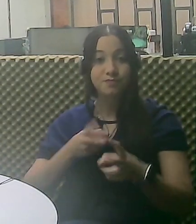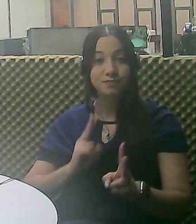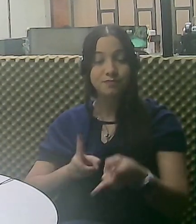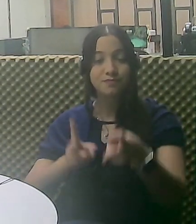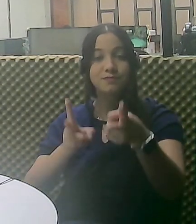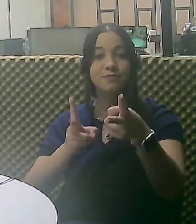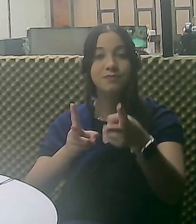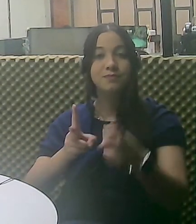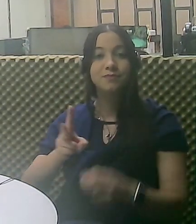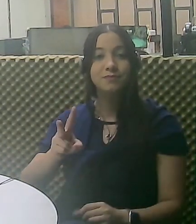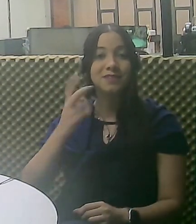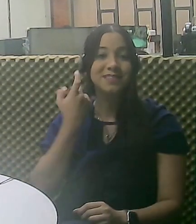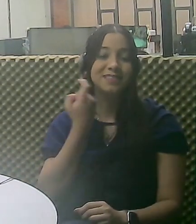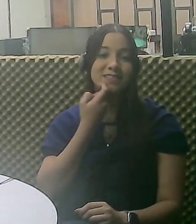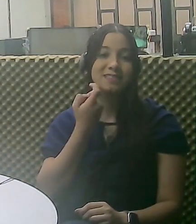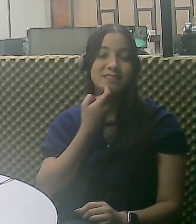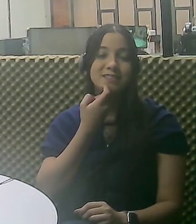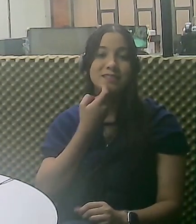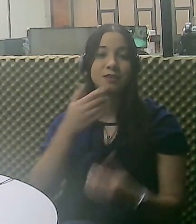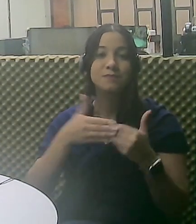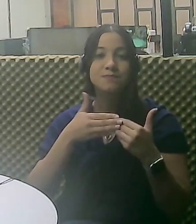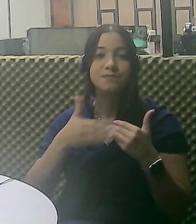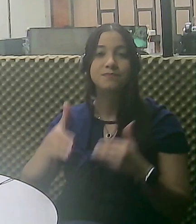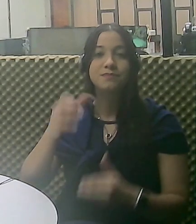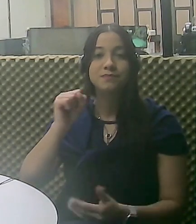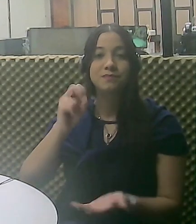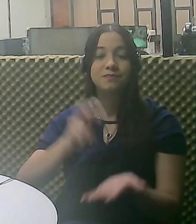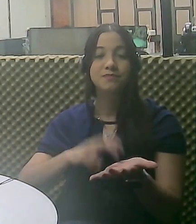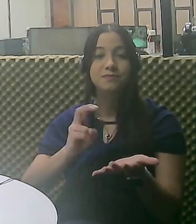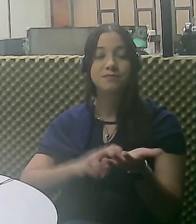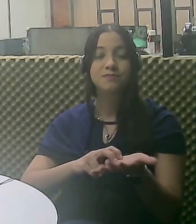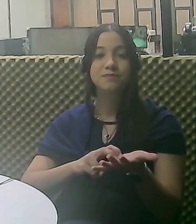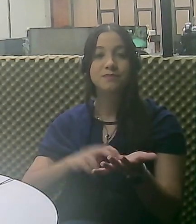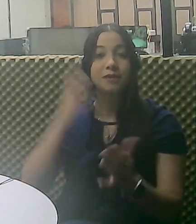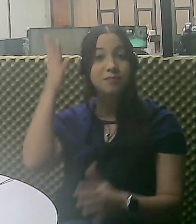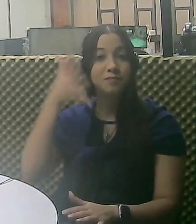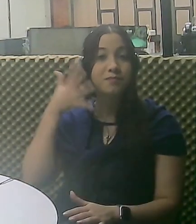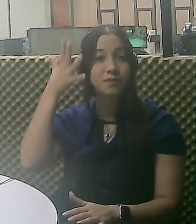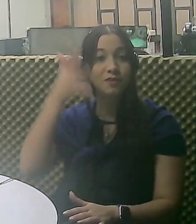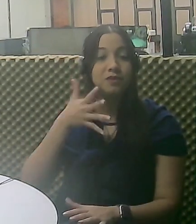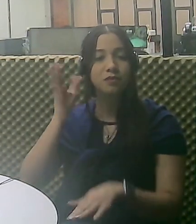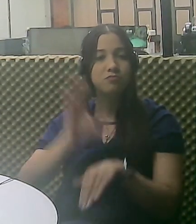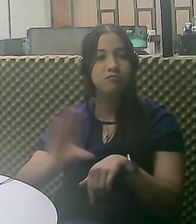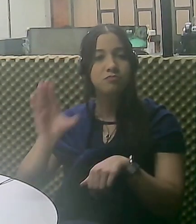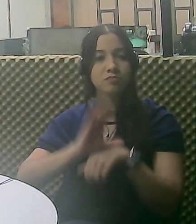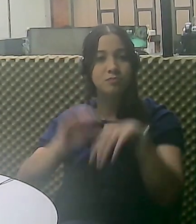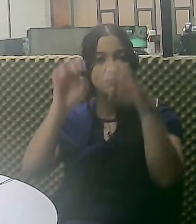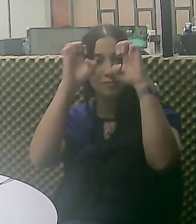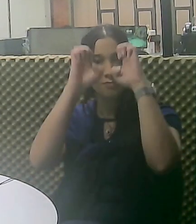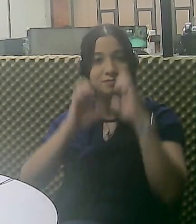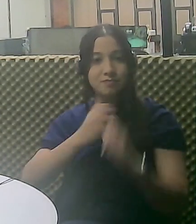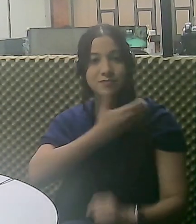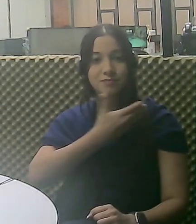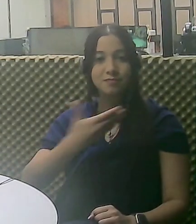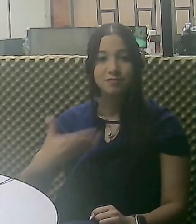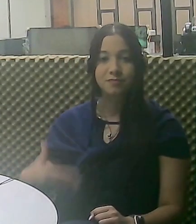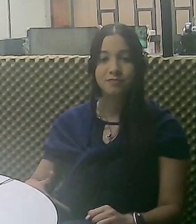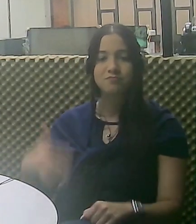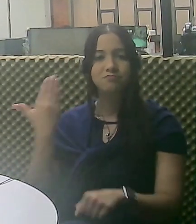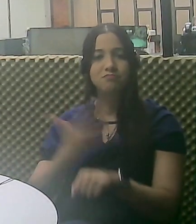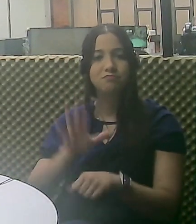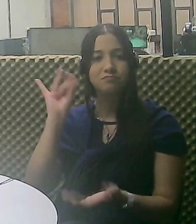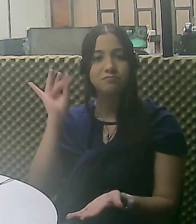continua. Nesta sexta-feira, a partir das 8 da manhã, a palestra Capacitação Ética e Governança na